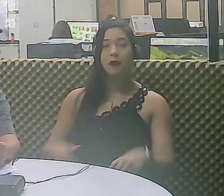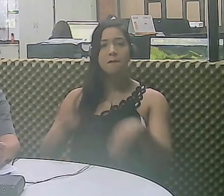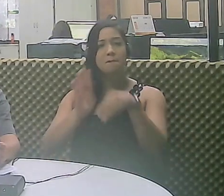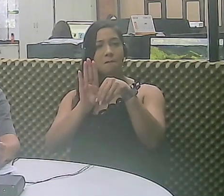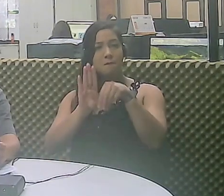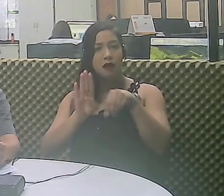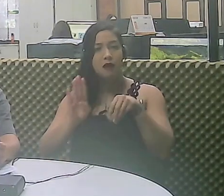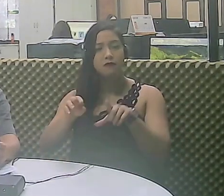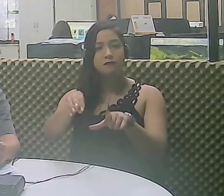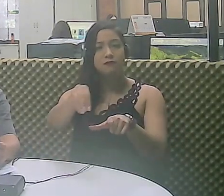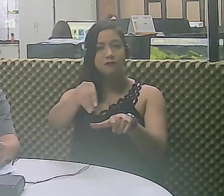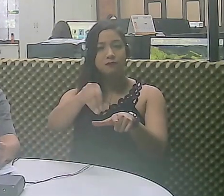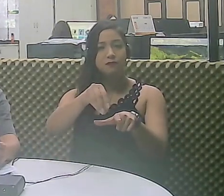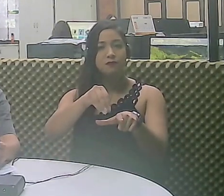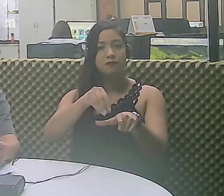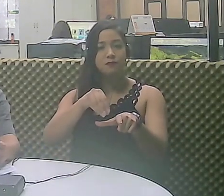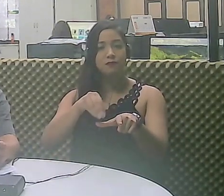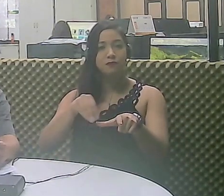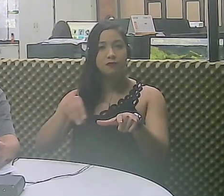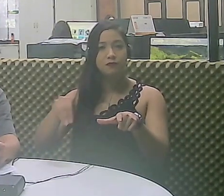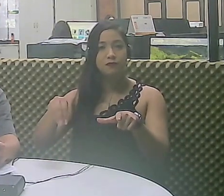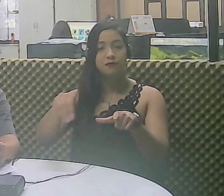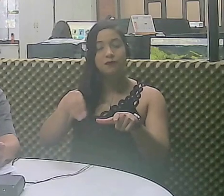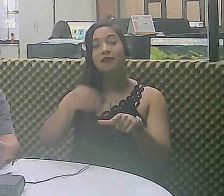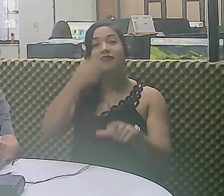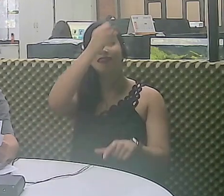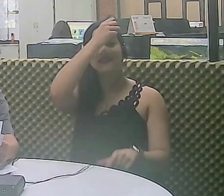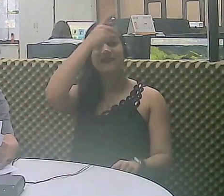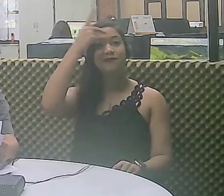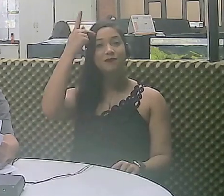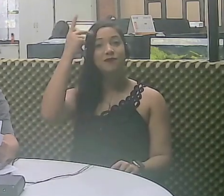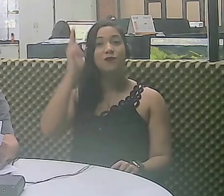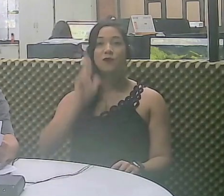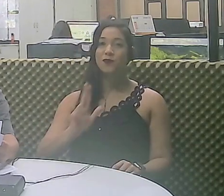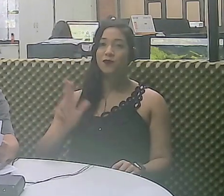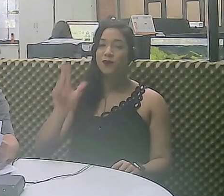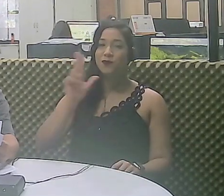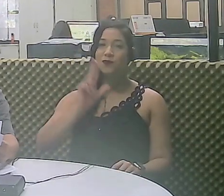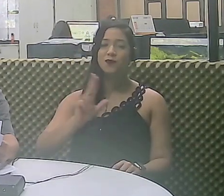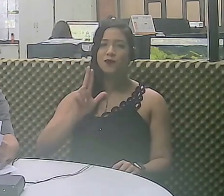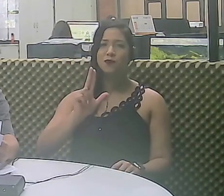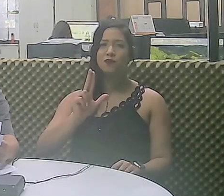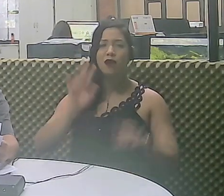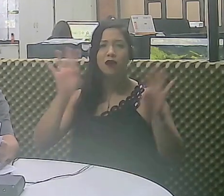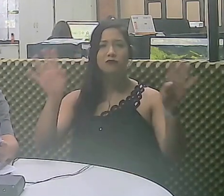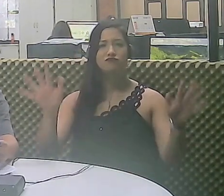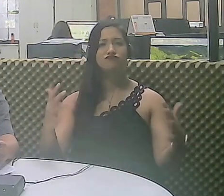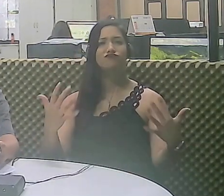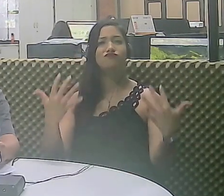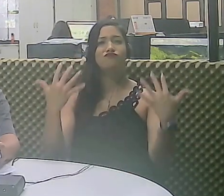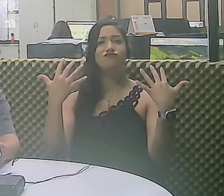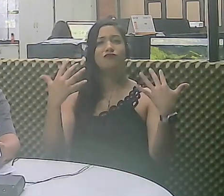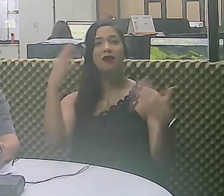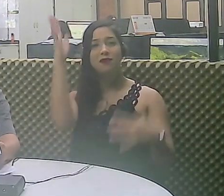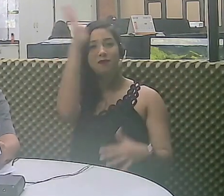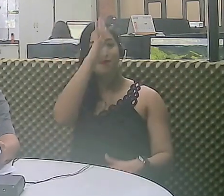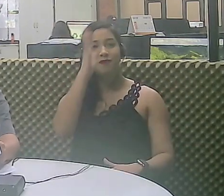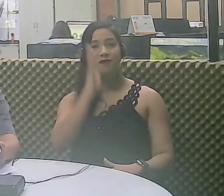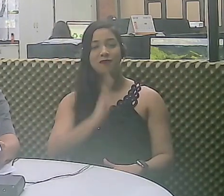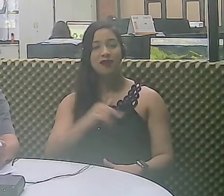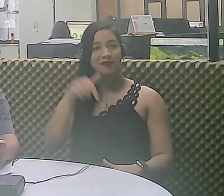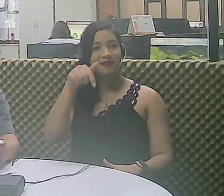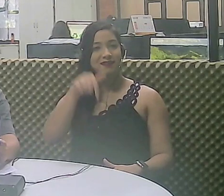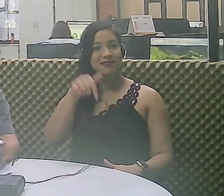de basalto como remineralizador de solo, a Prefeitura de Uberlândia tem chamado cada vez mais a atenção nacional para a